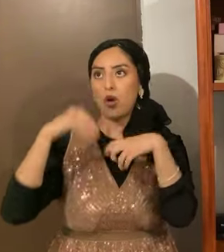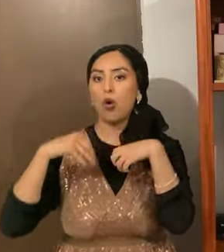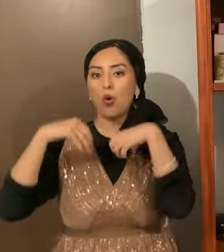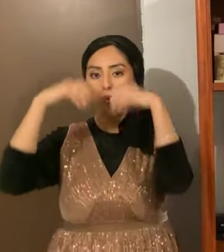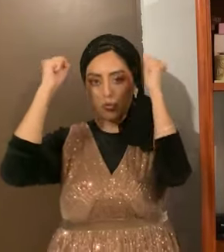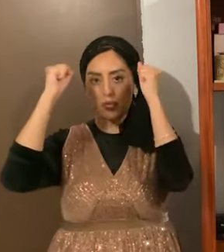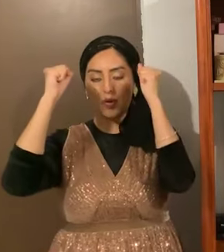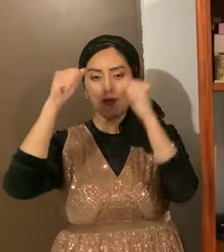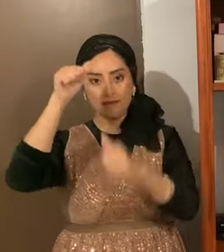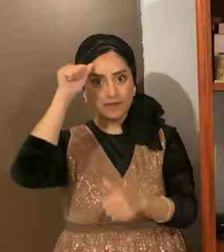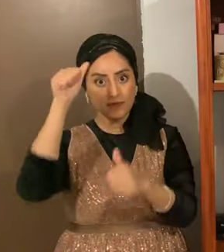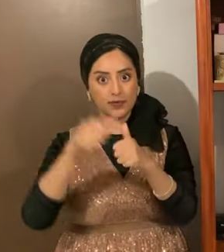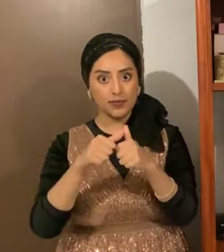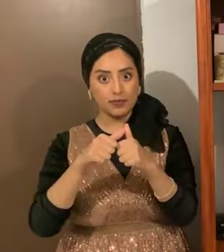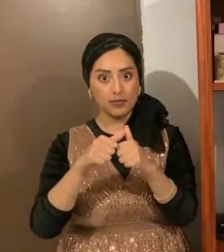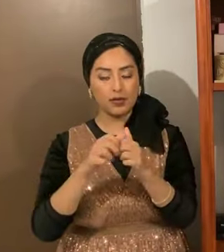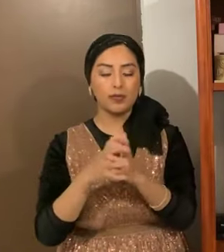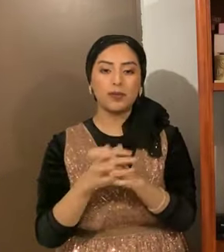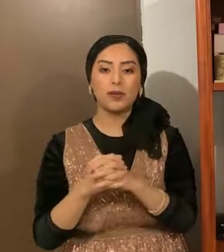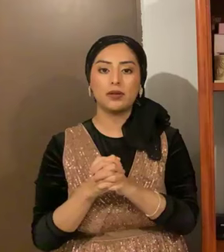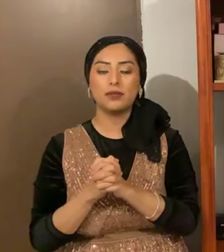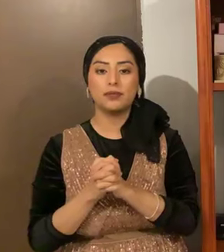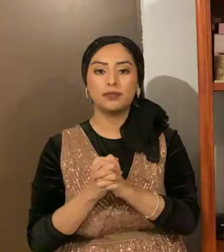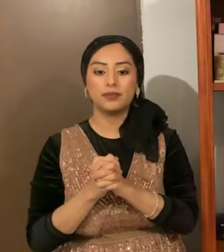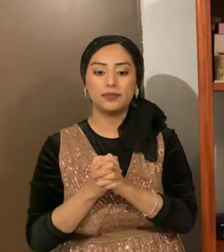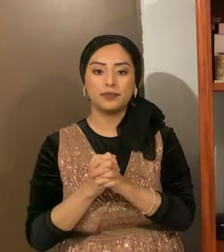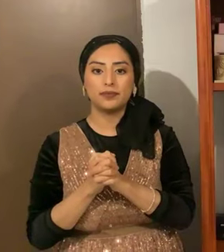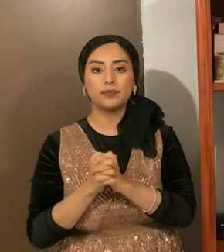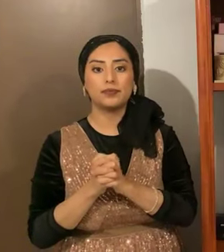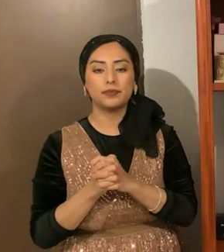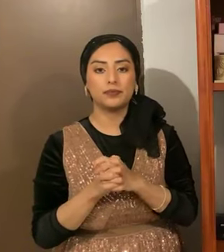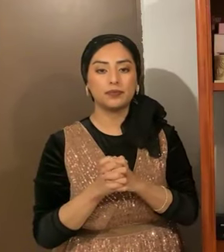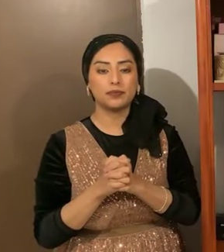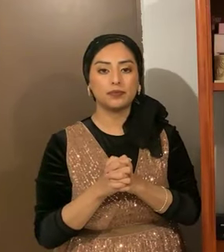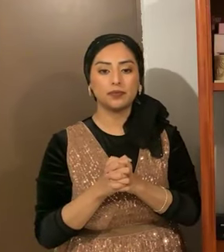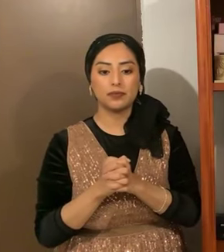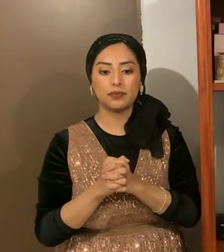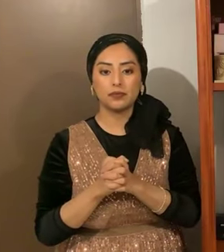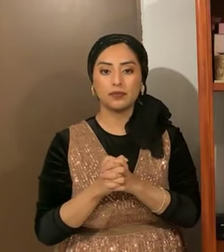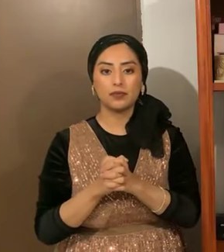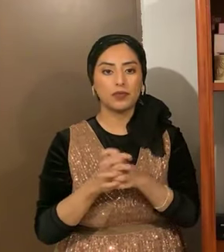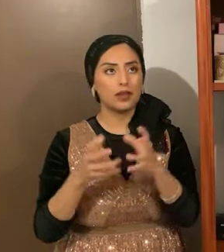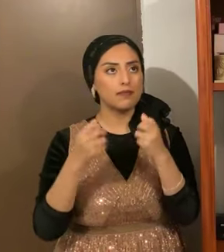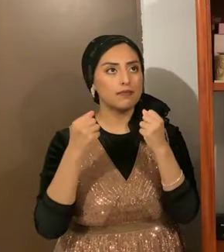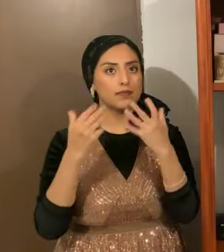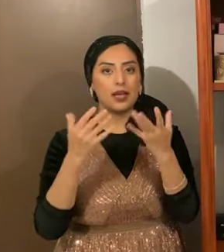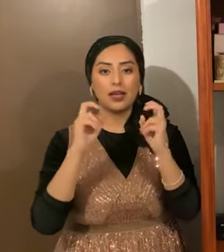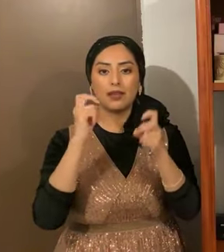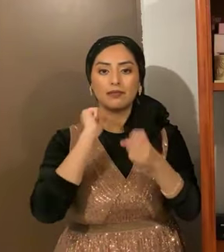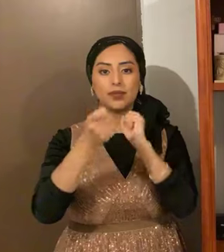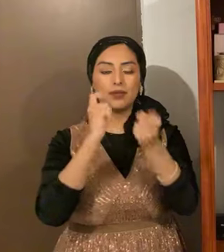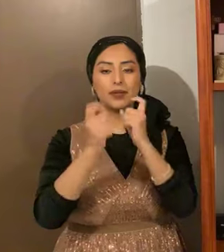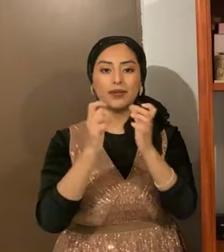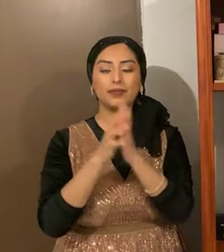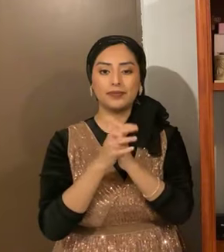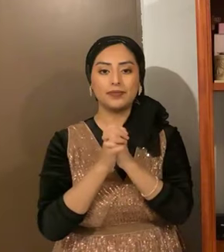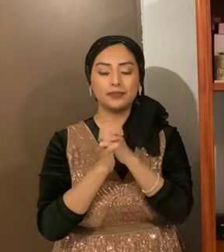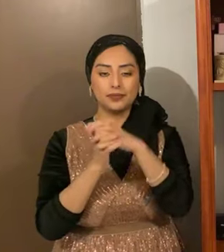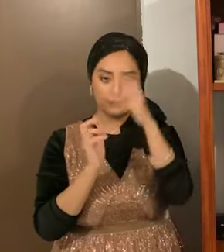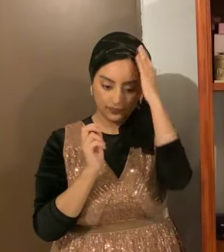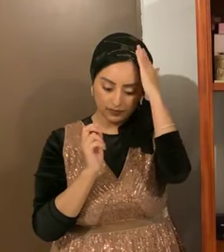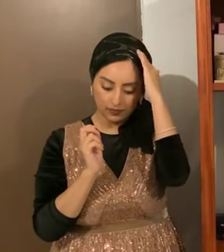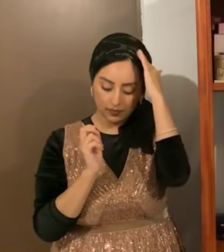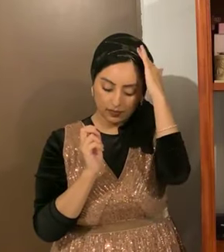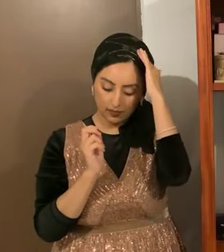La separación del trigo y la cizaña va a ser instantánea. También, bueno, tantos temas, o algunos temas pues que les he